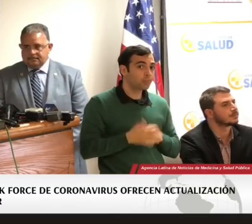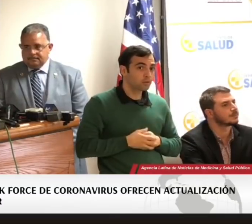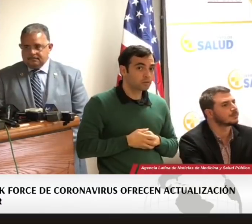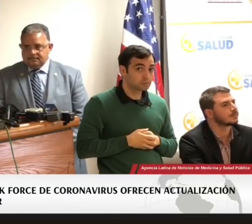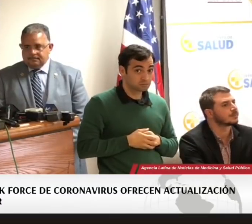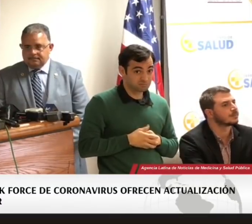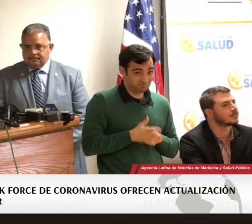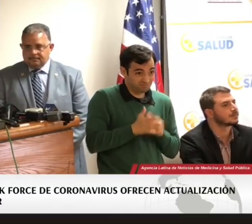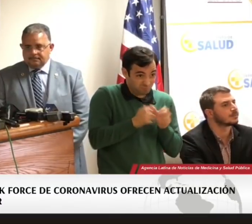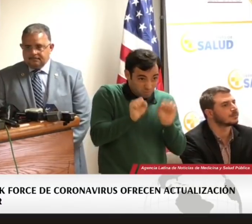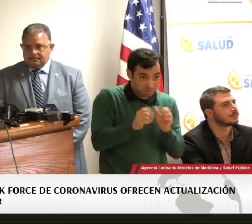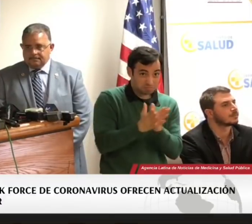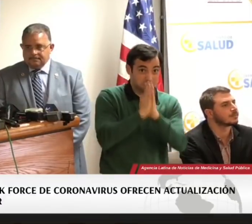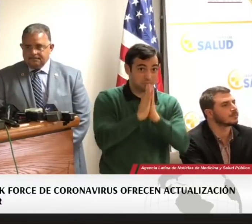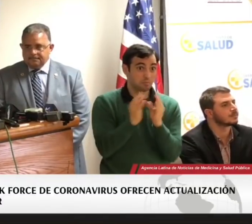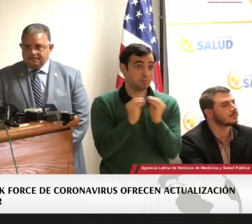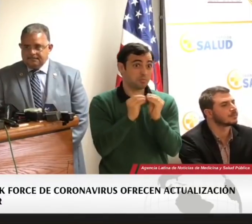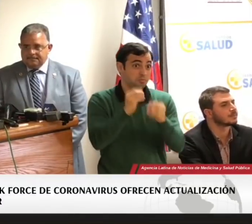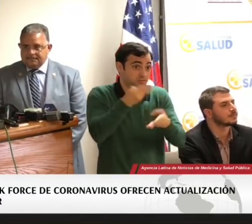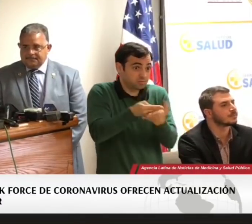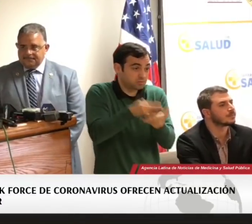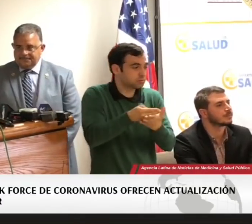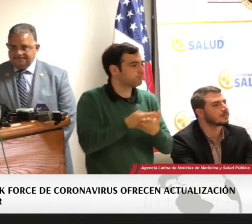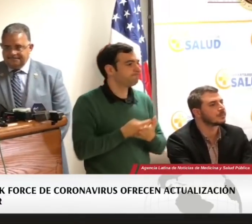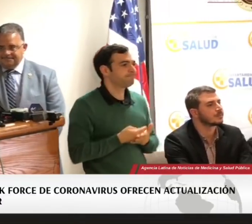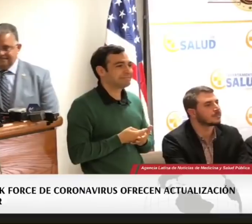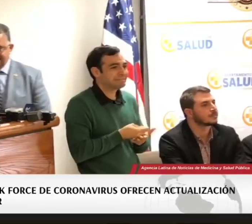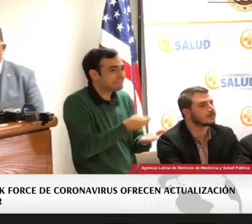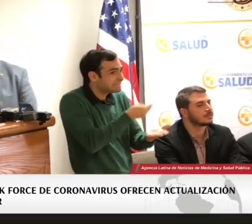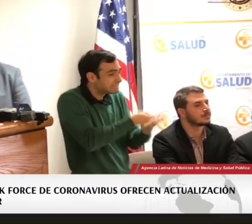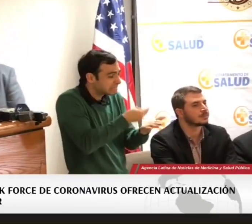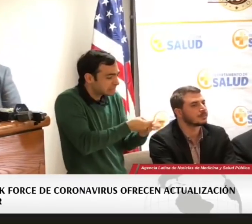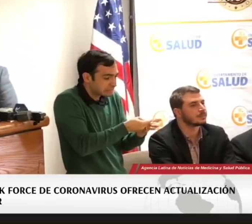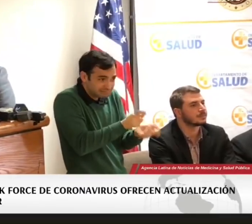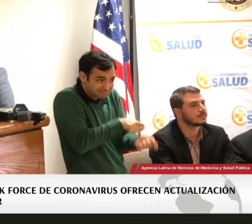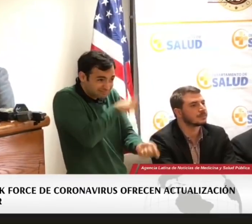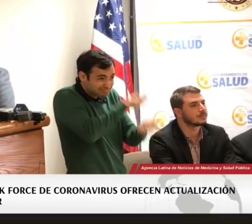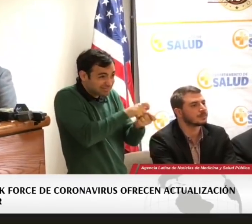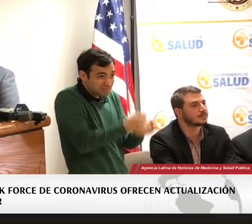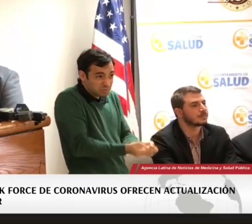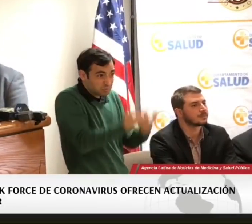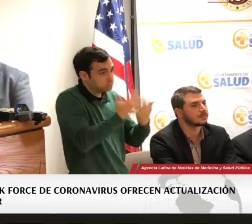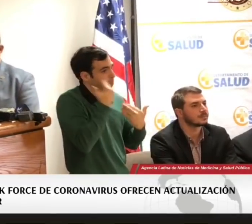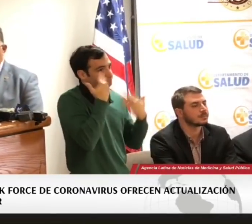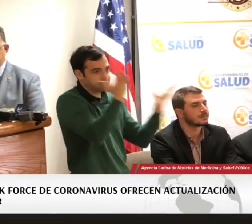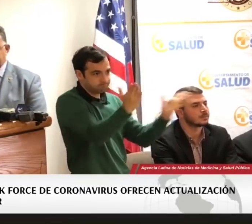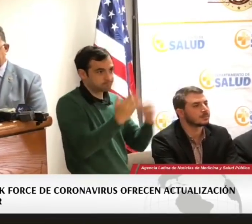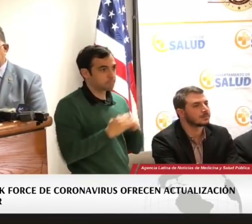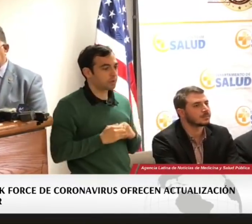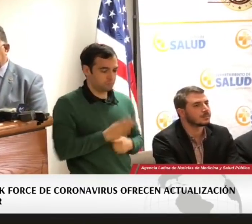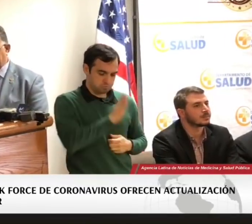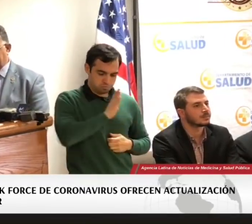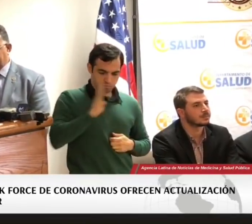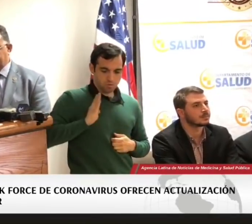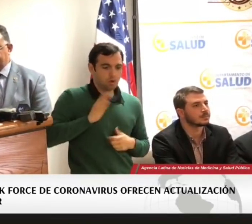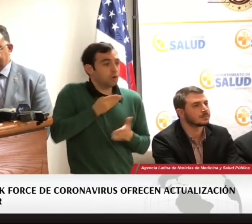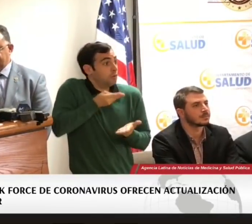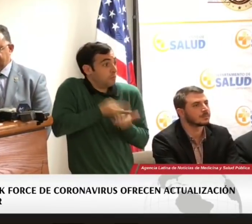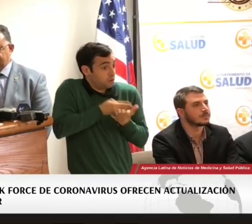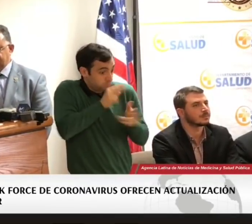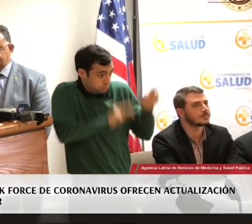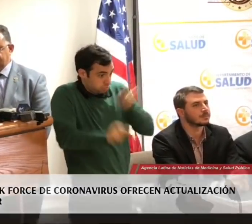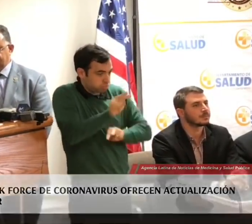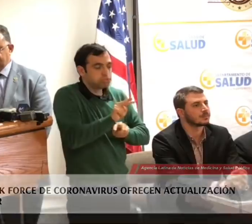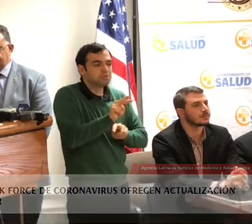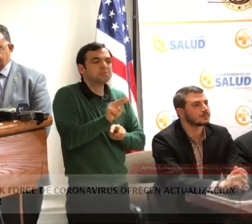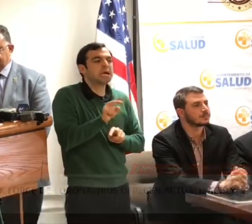eventualmente? Bueno, la cantidad exacta no la tengo, pero de ser necesario, tenemos el compromiso de la Junta de Control Fiscal de que podamos hacer la